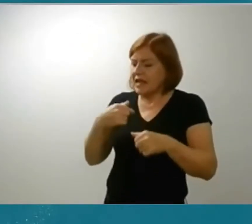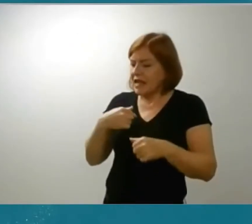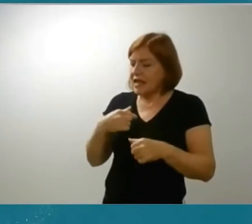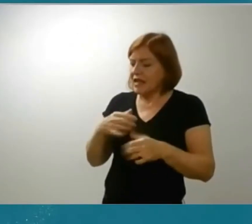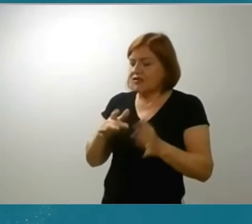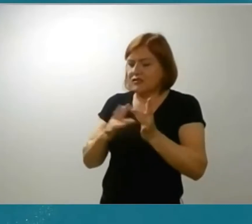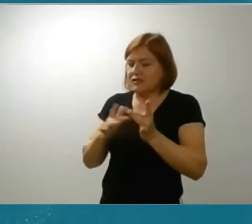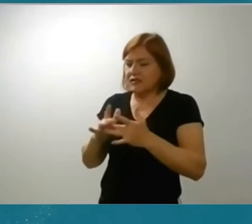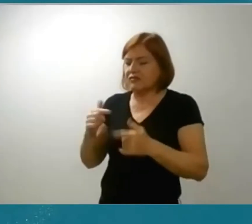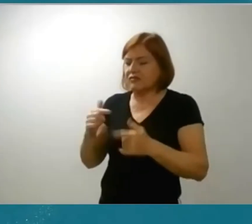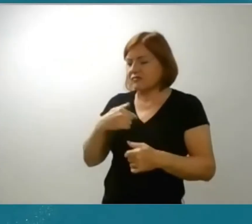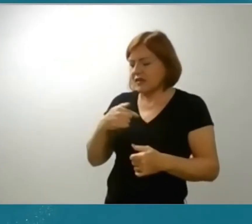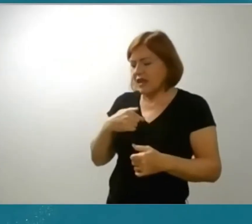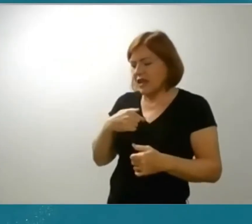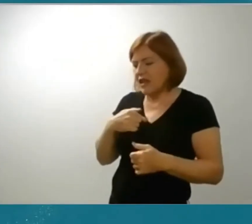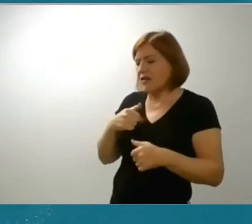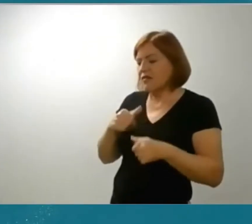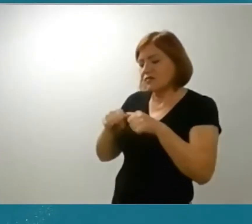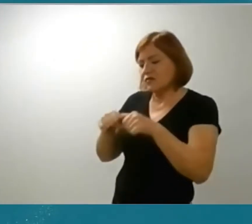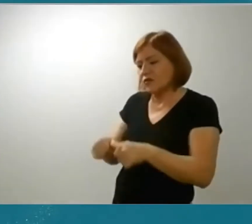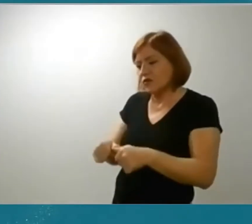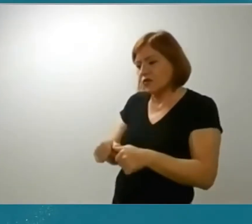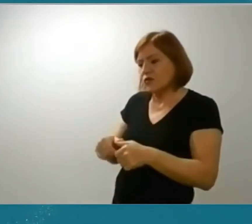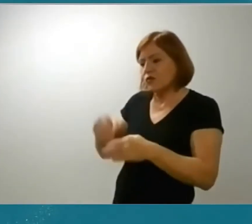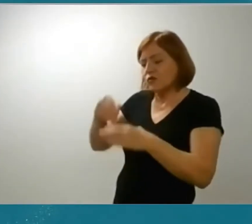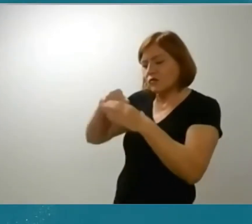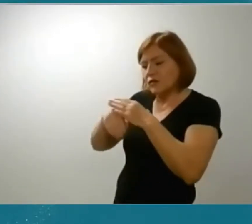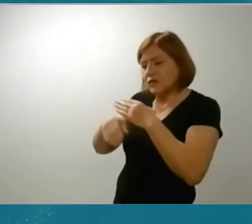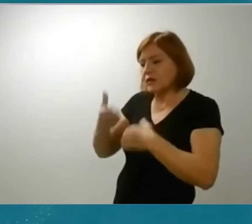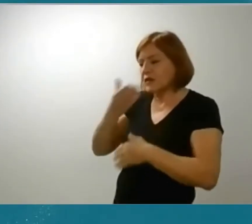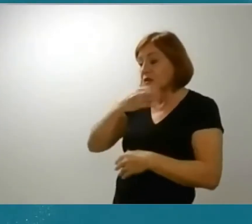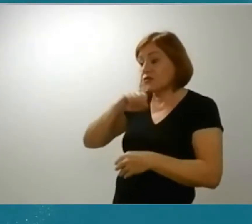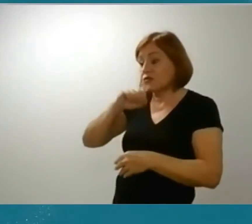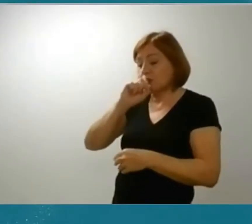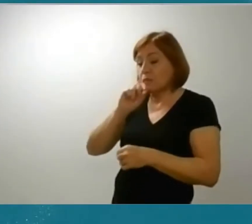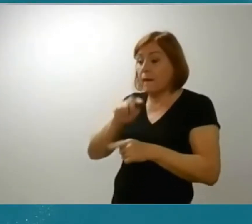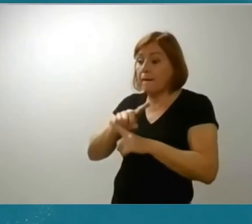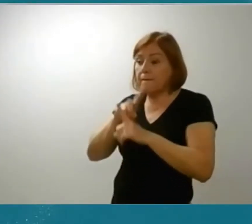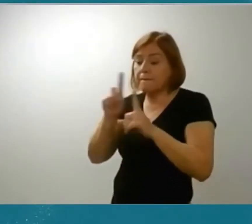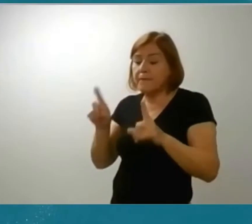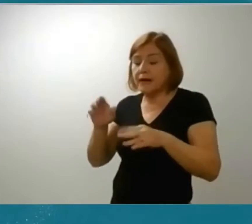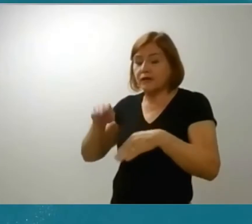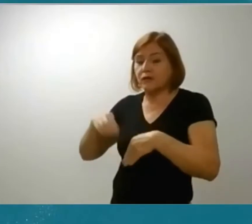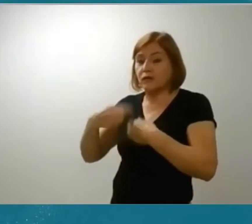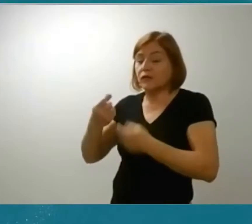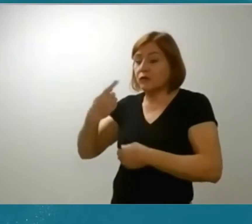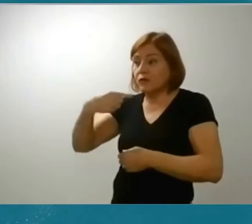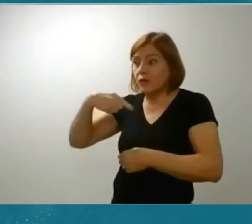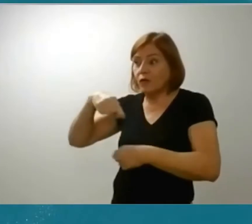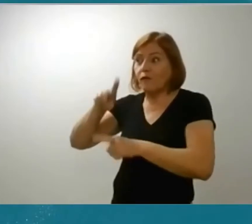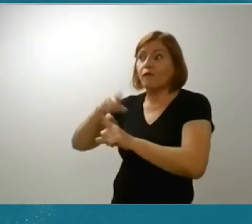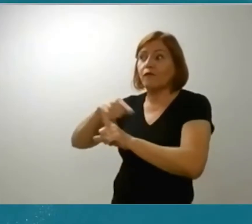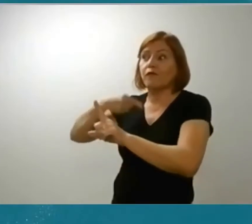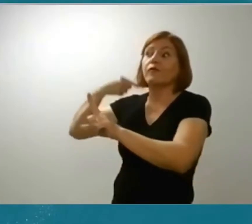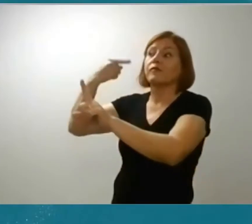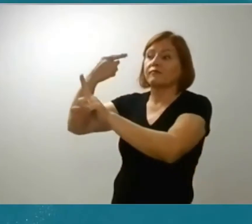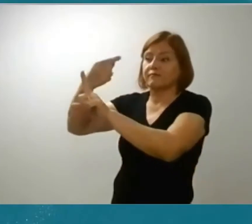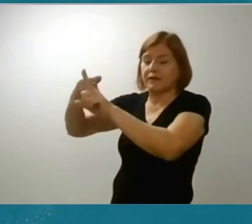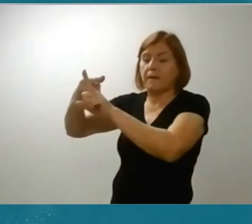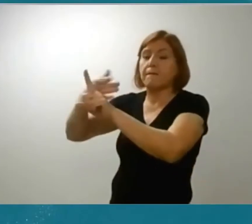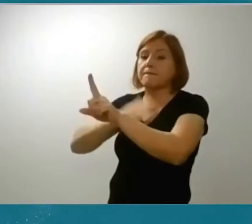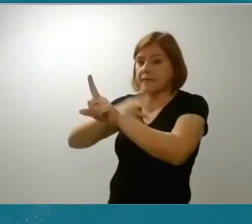a bênção de Abraão chegasse aos gentios em Cristo Jesus, a fim de que recebemos